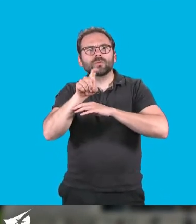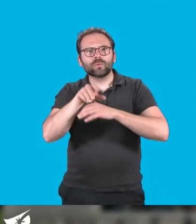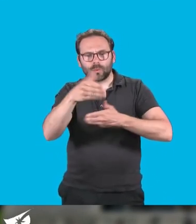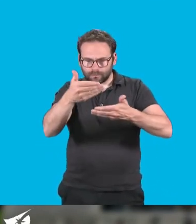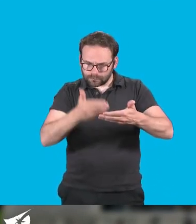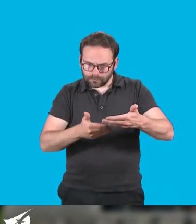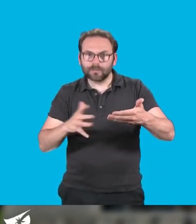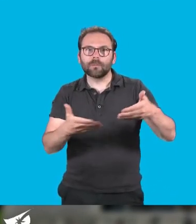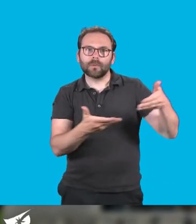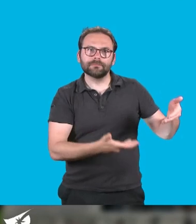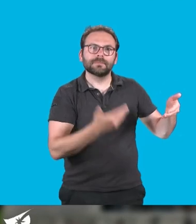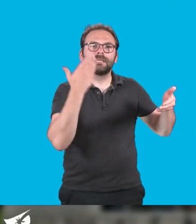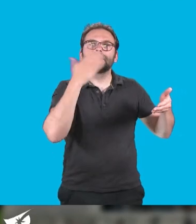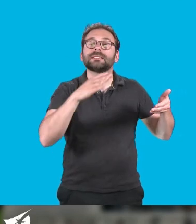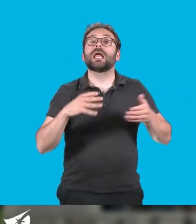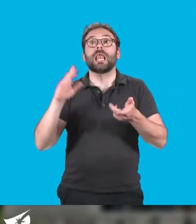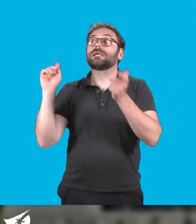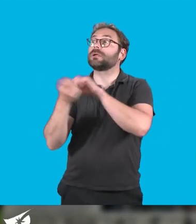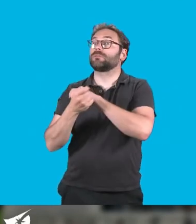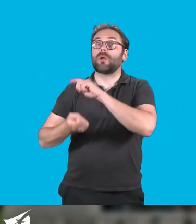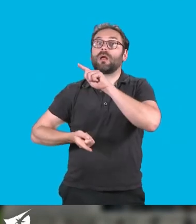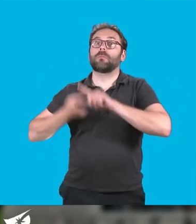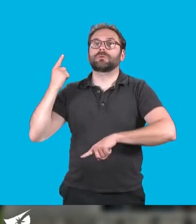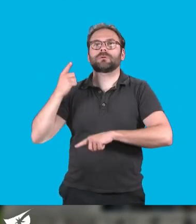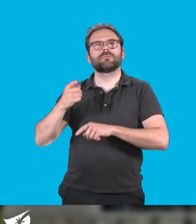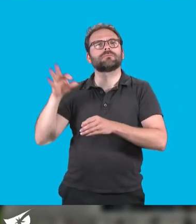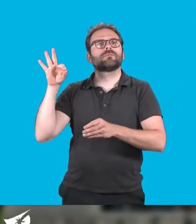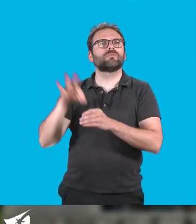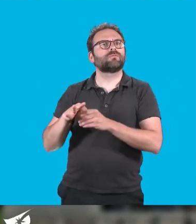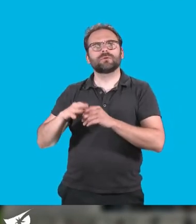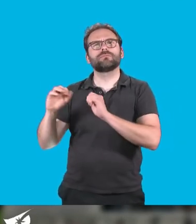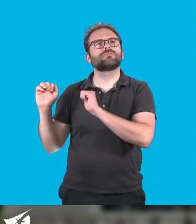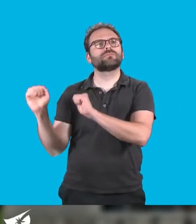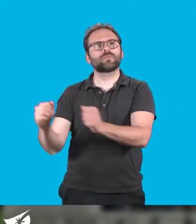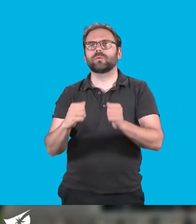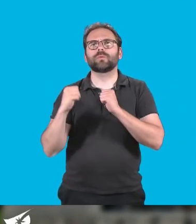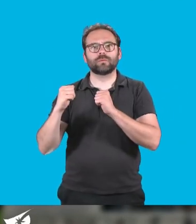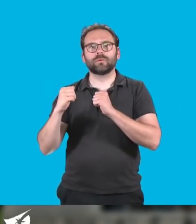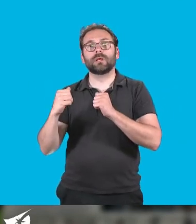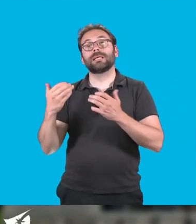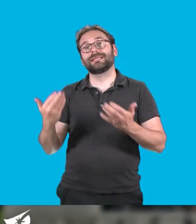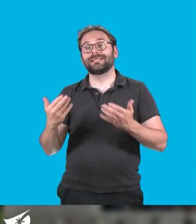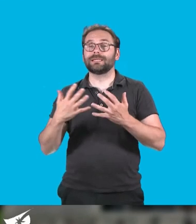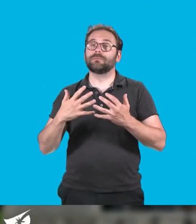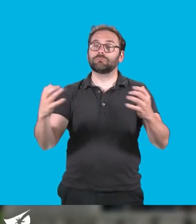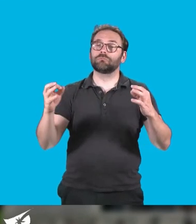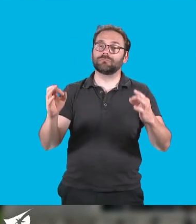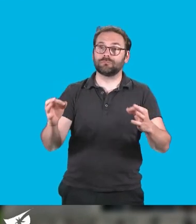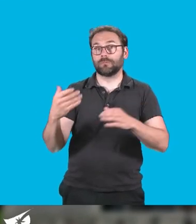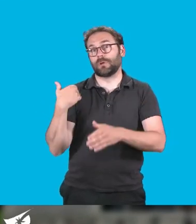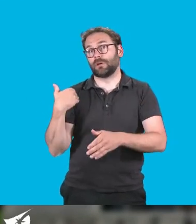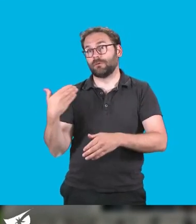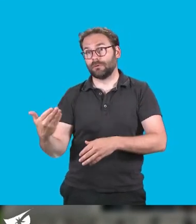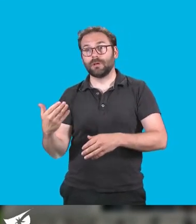Vous le savez, après une réforme majeure qui avait d'ailleurs été adoptée à l'unanimité de notre sage assemblée encore récemment